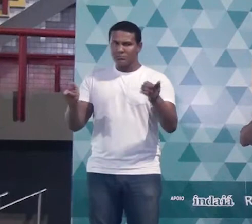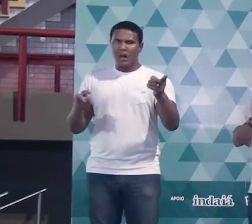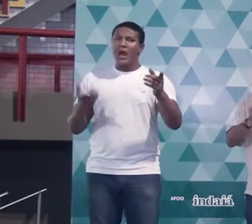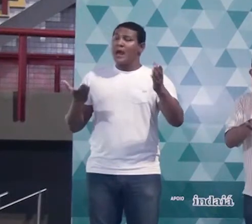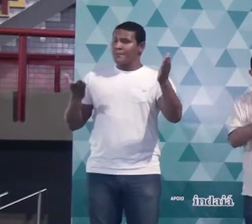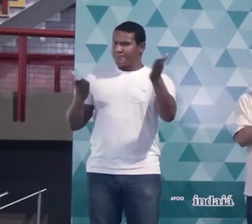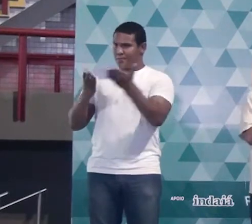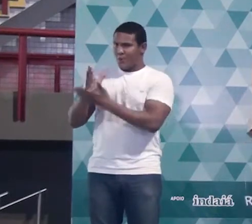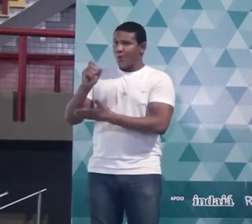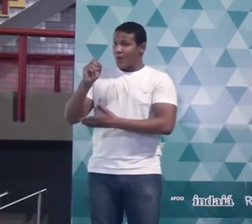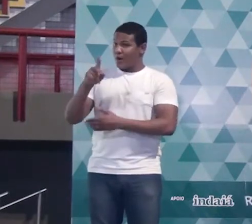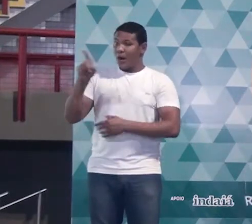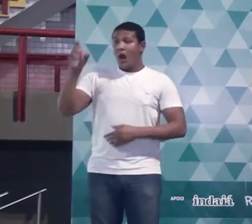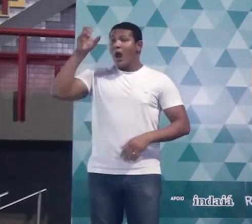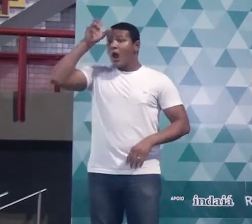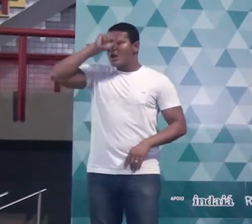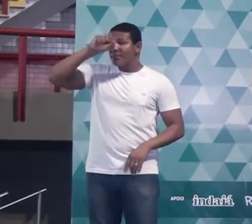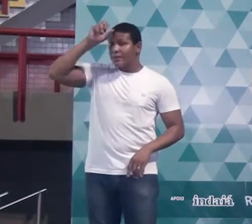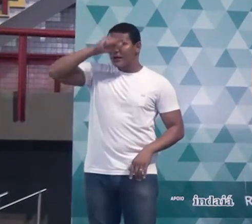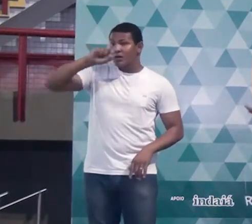ela vai aprender